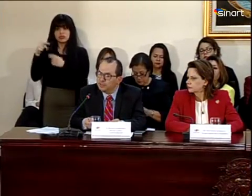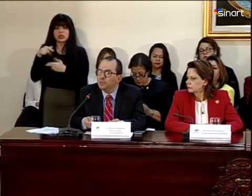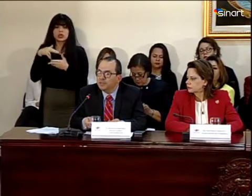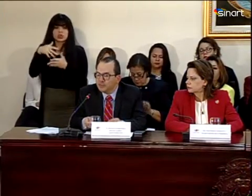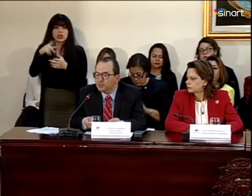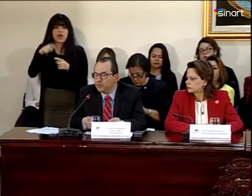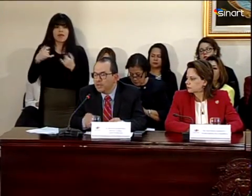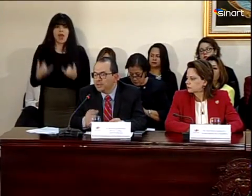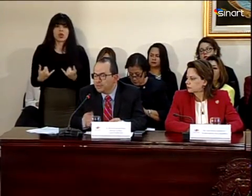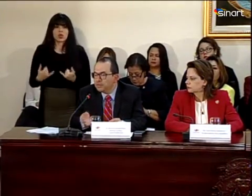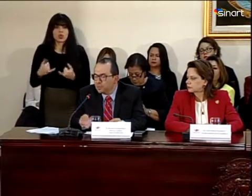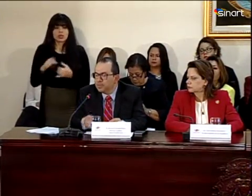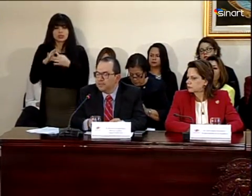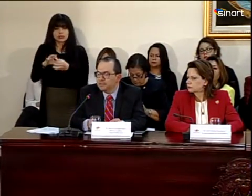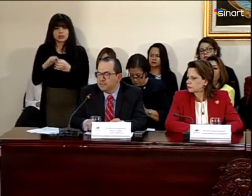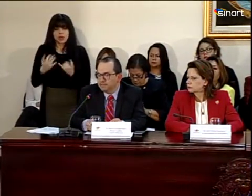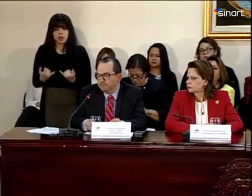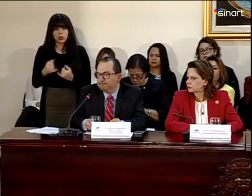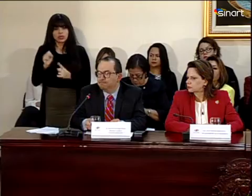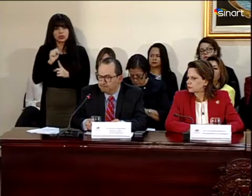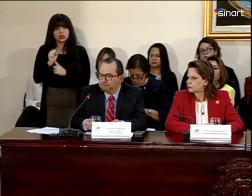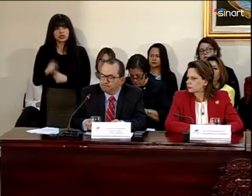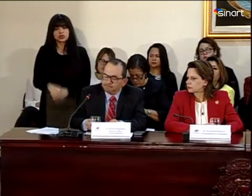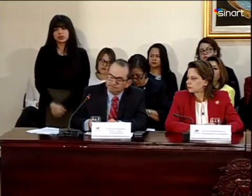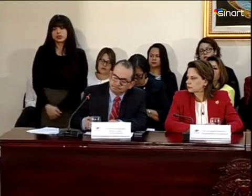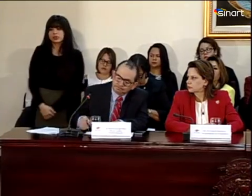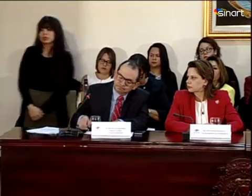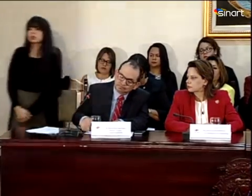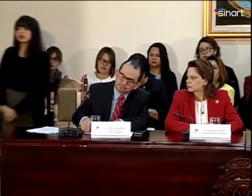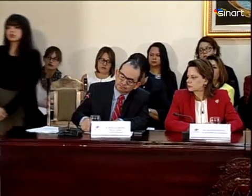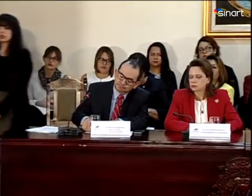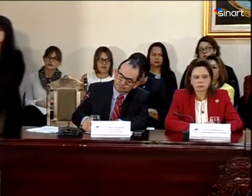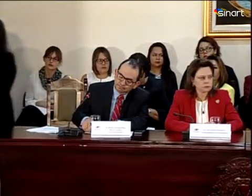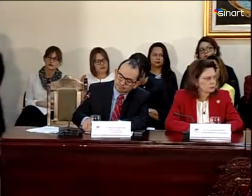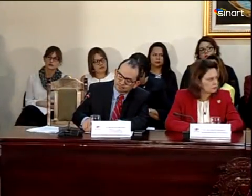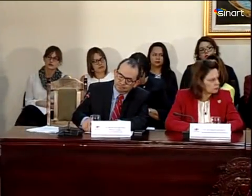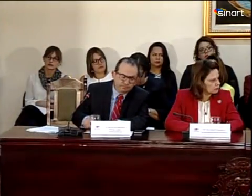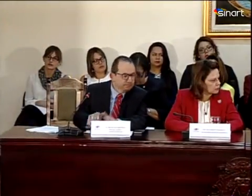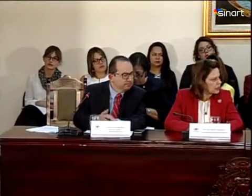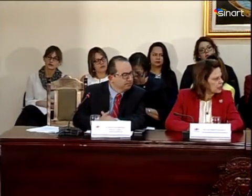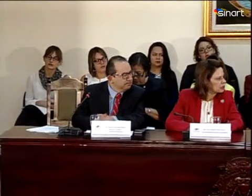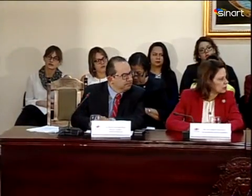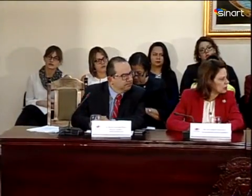que ser actualizados con el estado actual de la ciencia. Ministro Llorca.